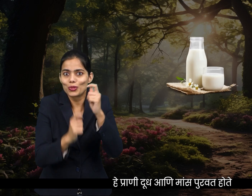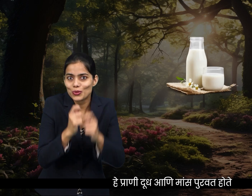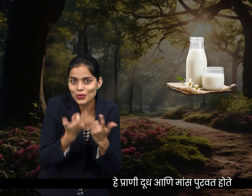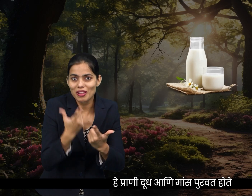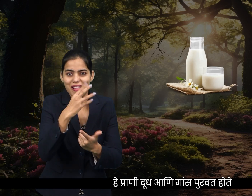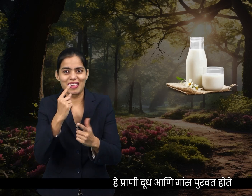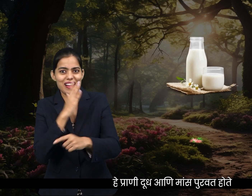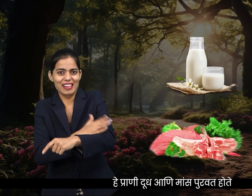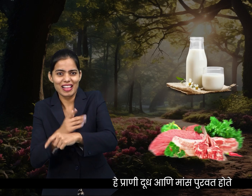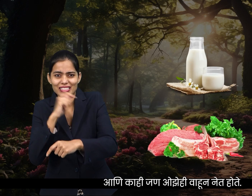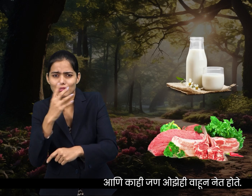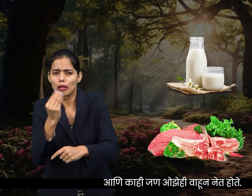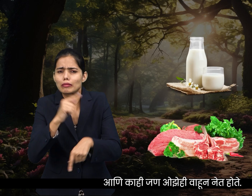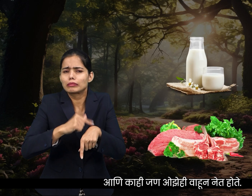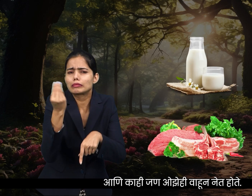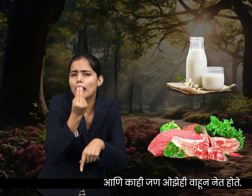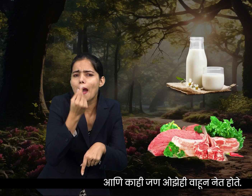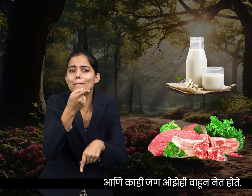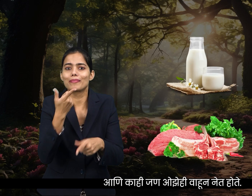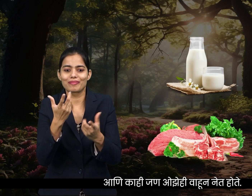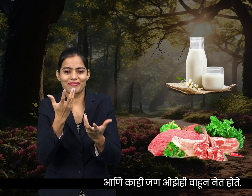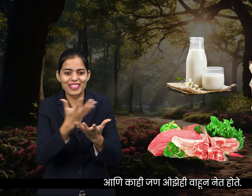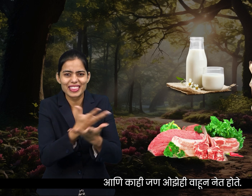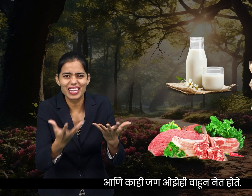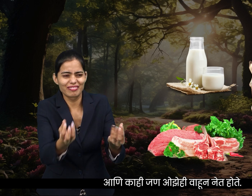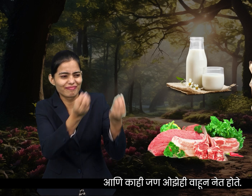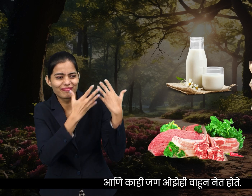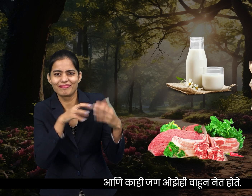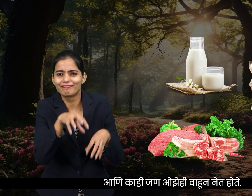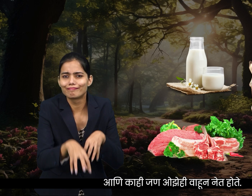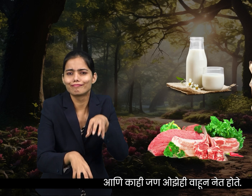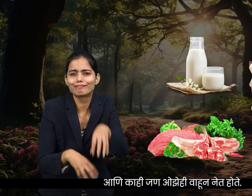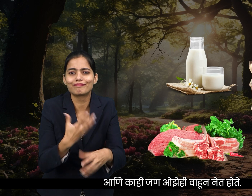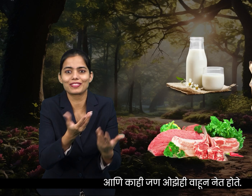होते आणि काही जण ओझेही वाहून नेत होते.